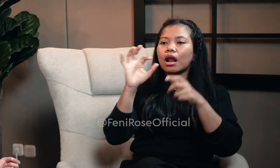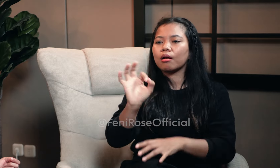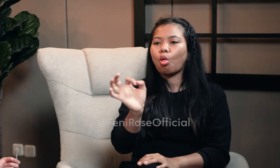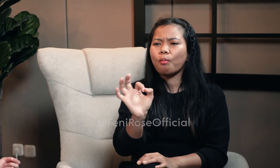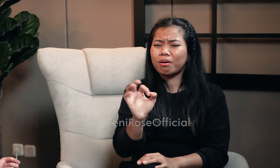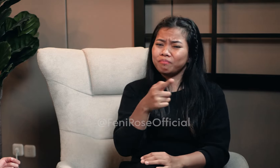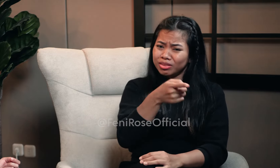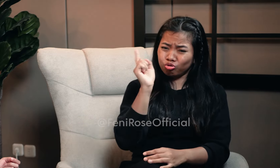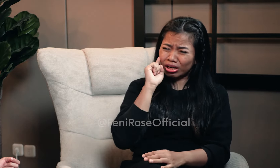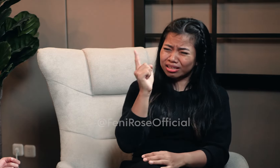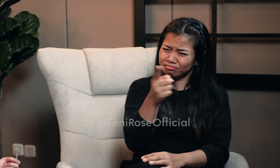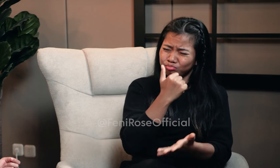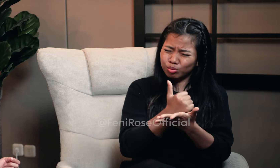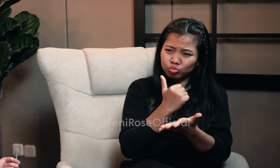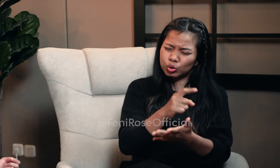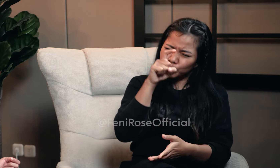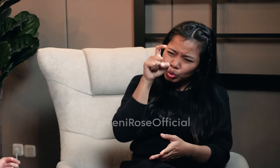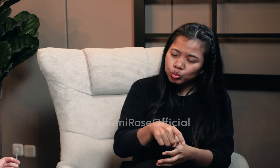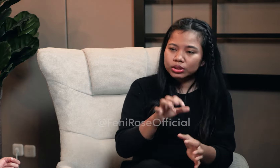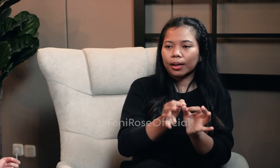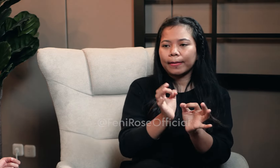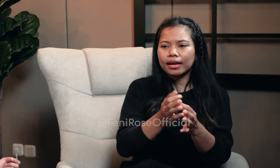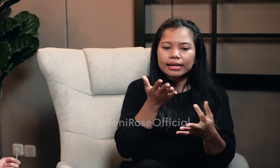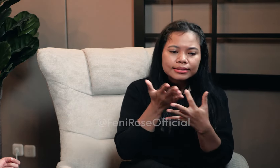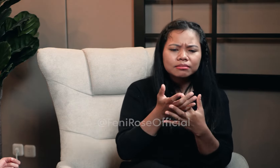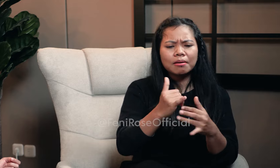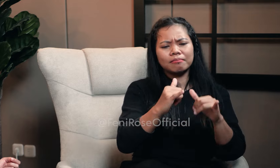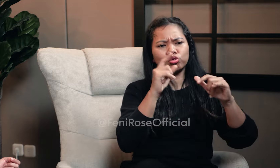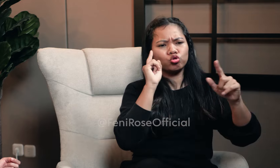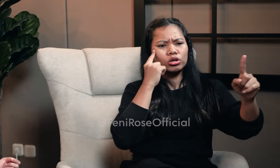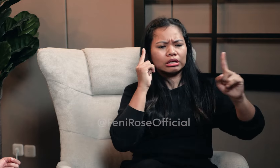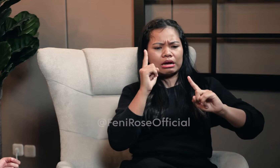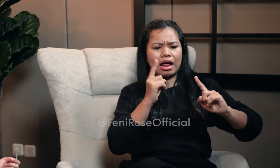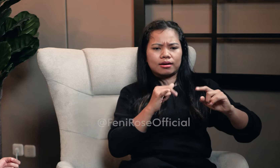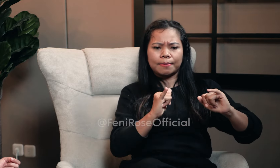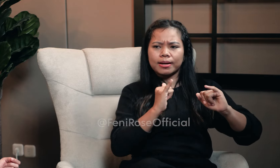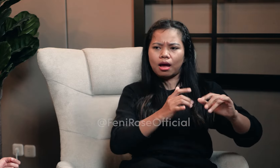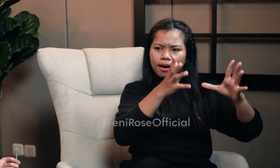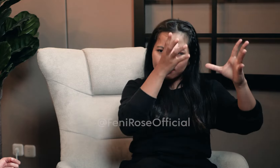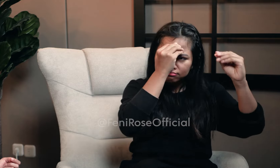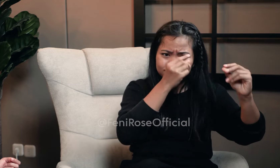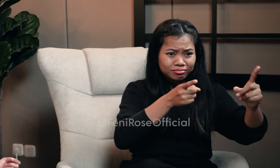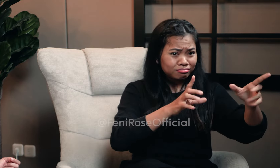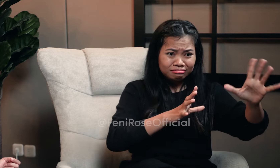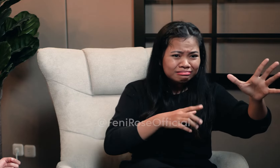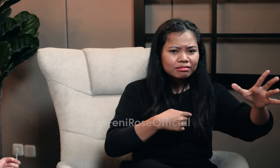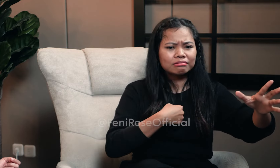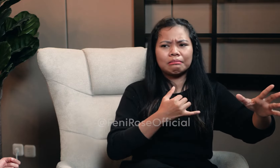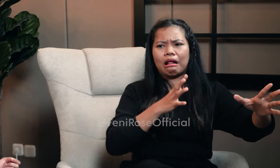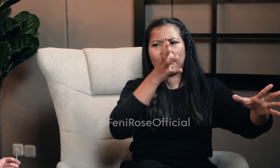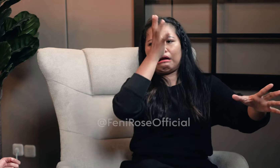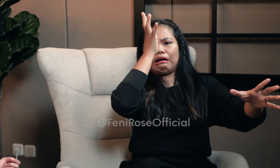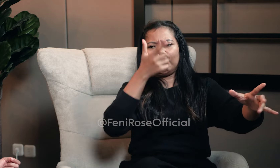kasus kayak dosen itu itu masih belum sadar mengenai teman-teman Tul itu memiliki akses atau informasi yang yang